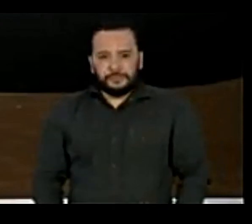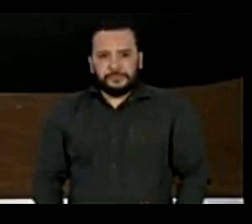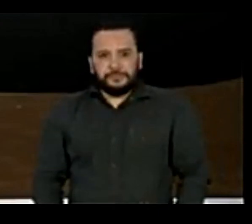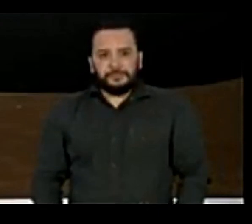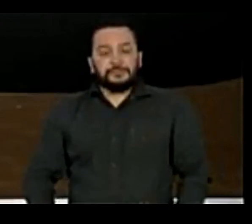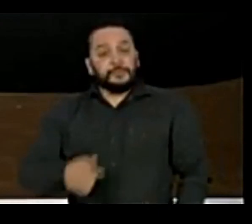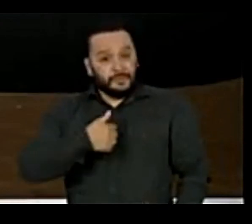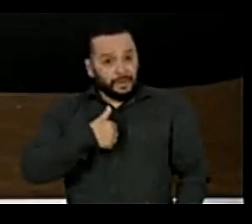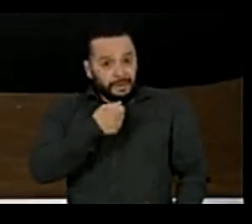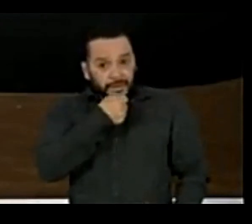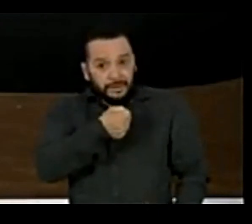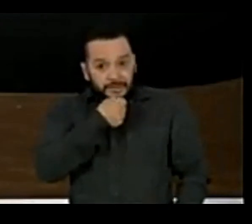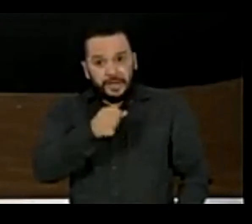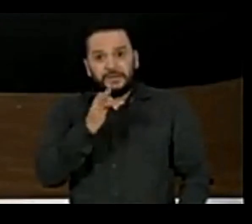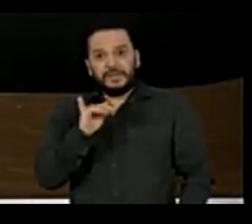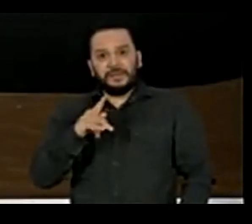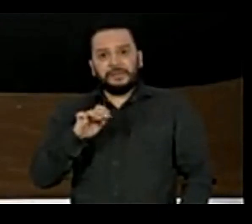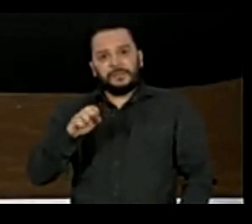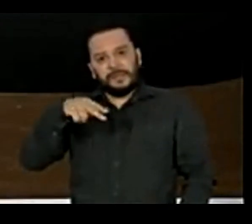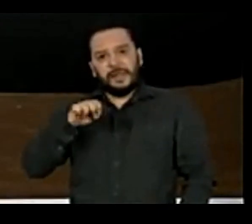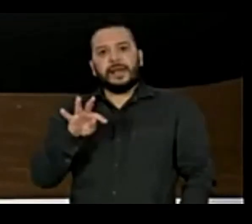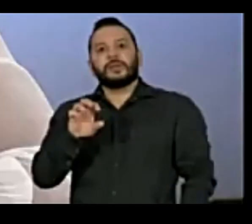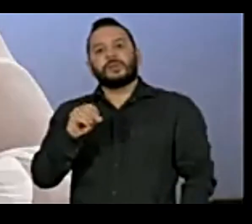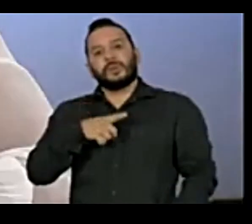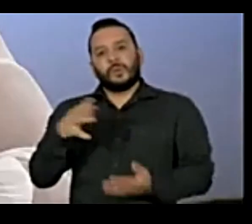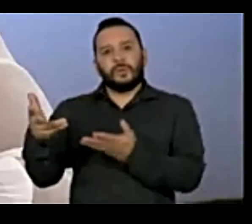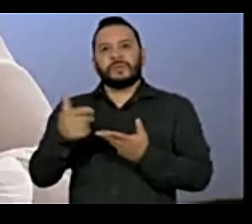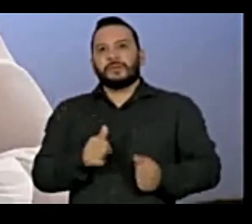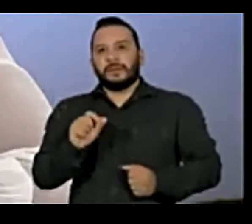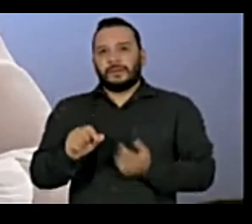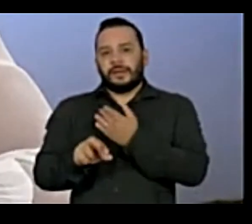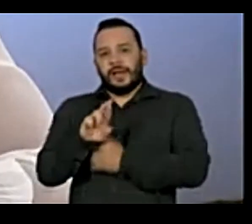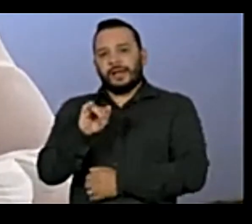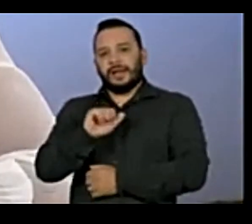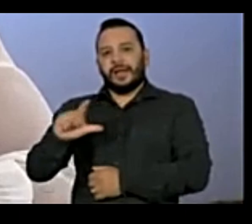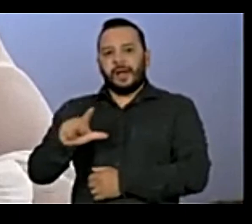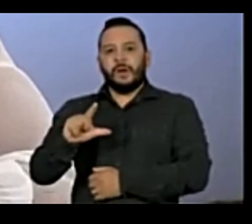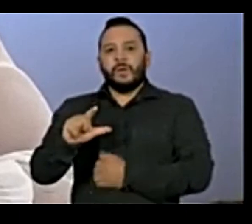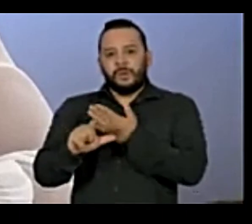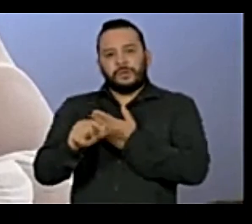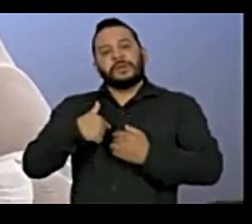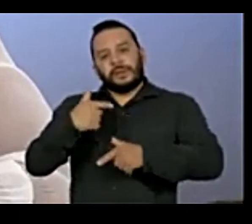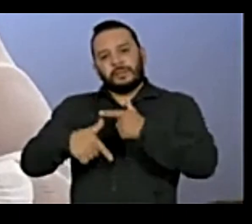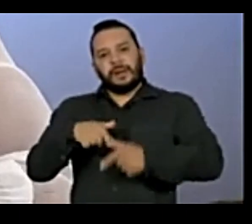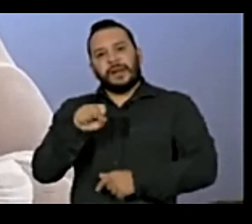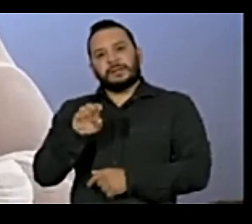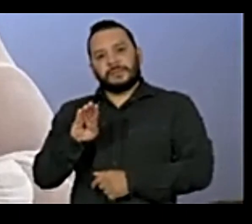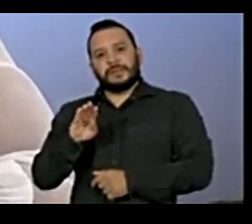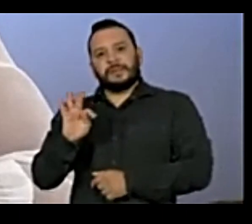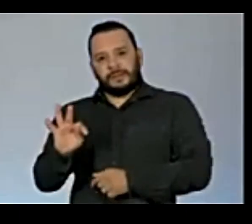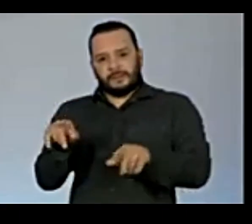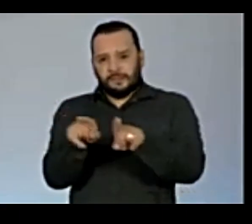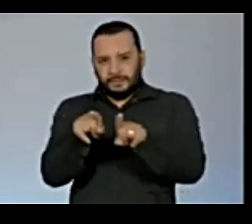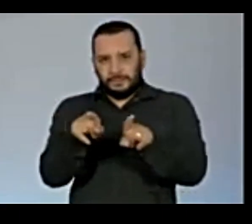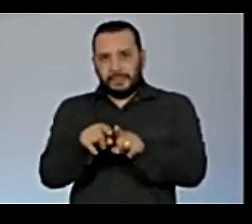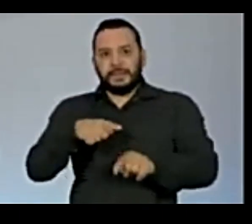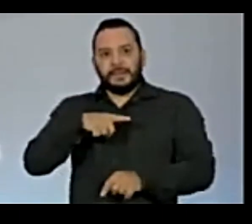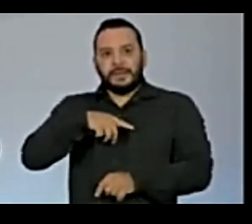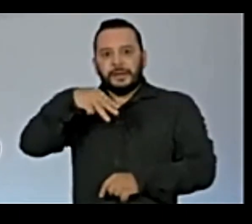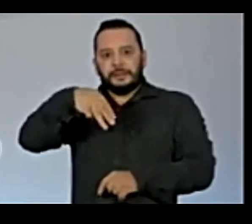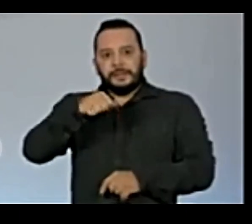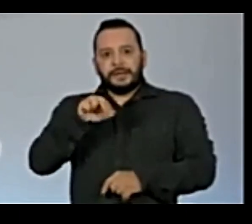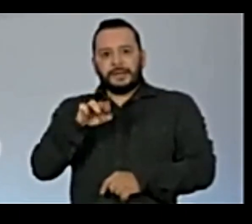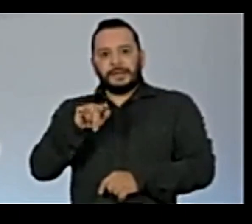Para entrevistar o Felipe Neto nesta noite, nós convidamos Raquel Sherazade, âncora do SBT Brasil, Marilis